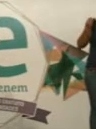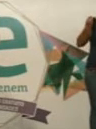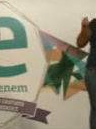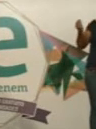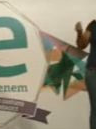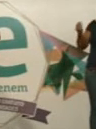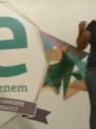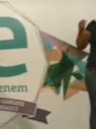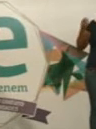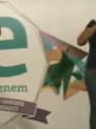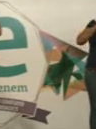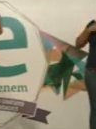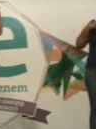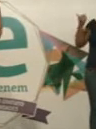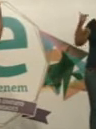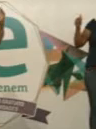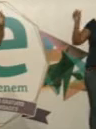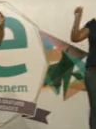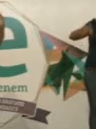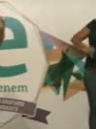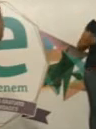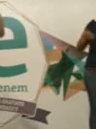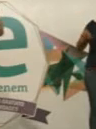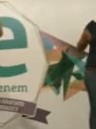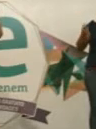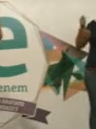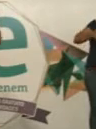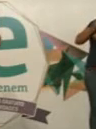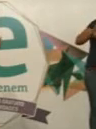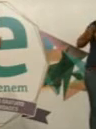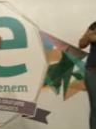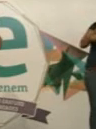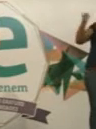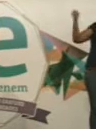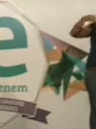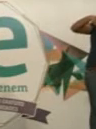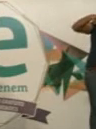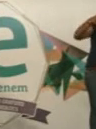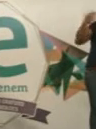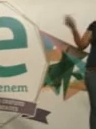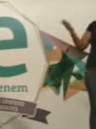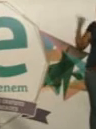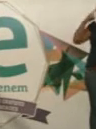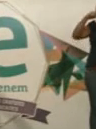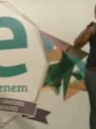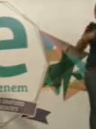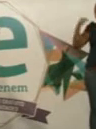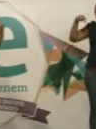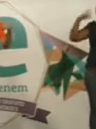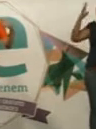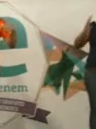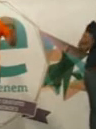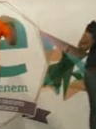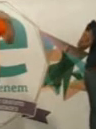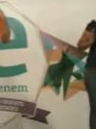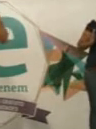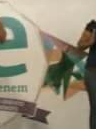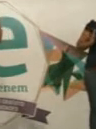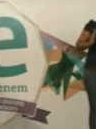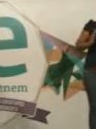tragédia, porque era uma Copa tida como ganha e que acabou sendo perdida. Tá? E aí vão